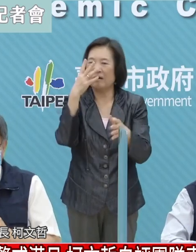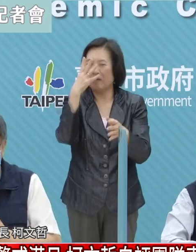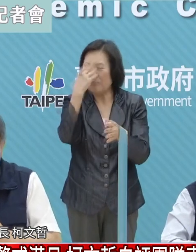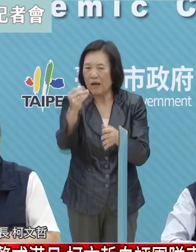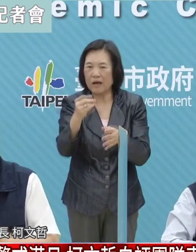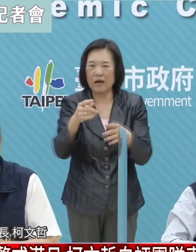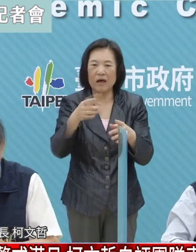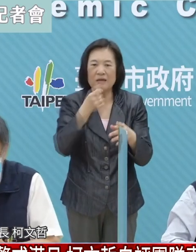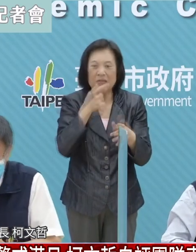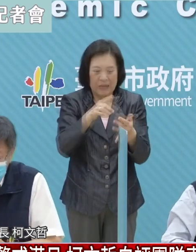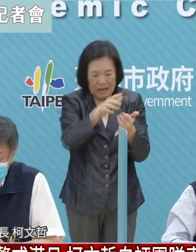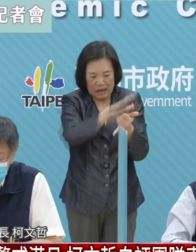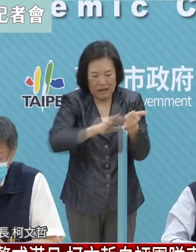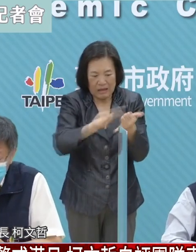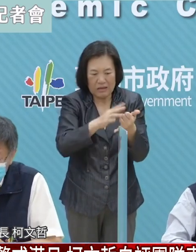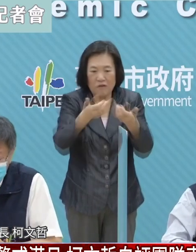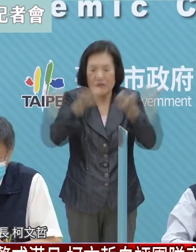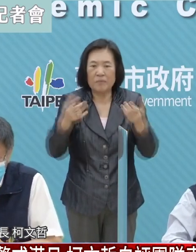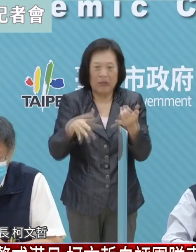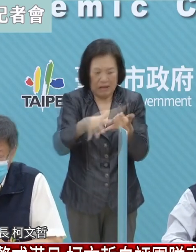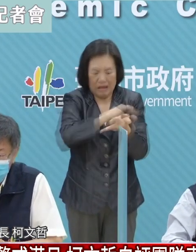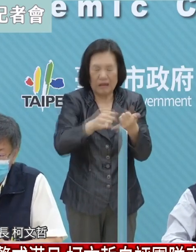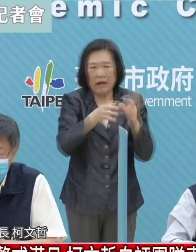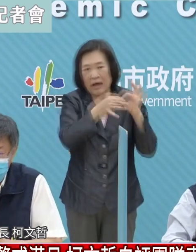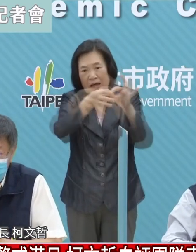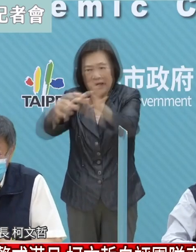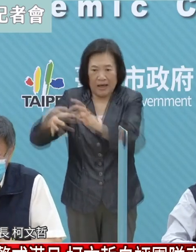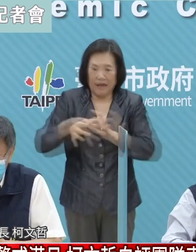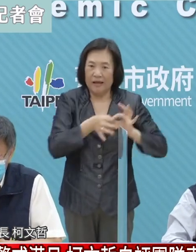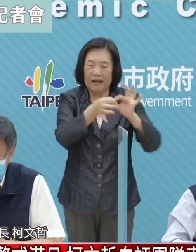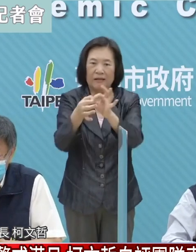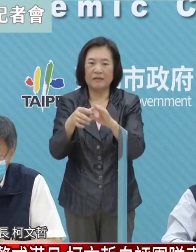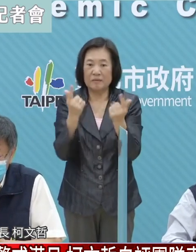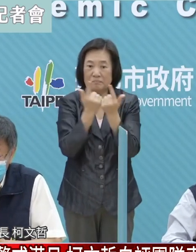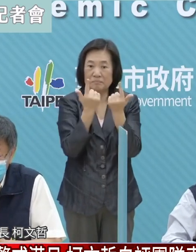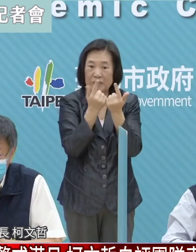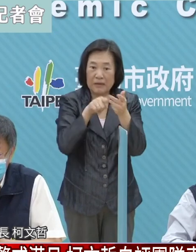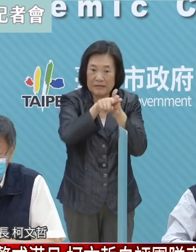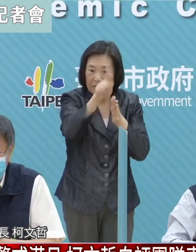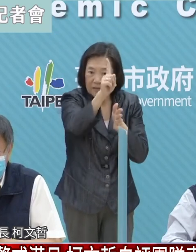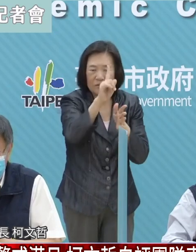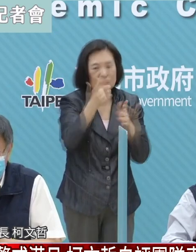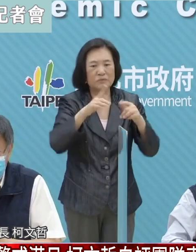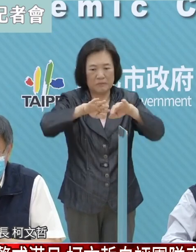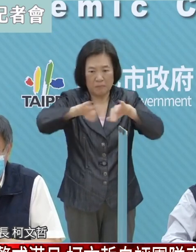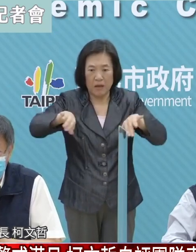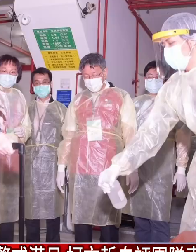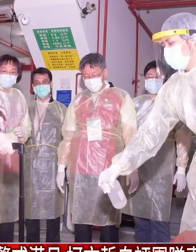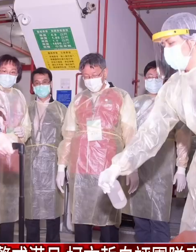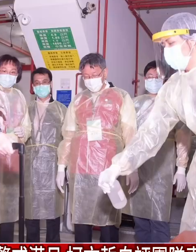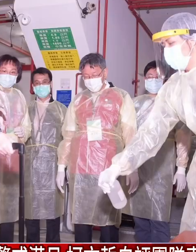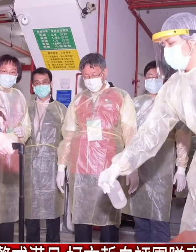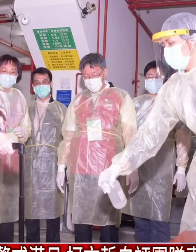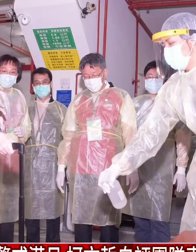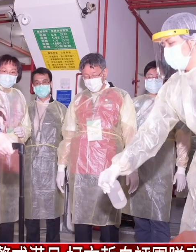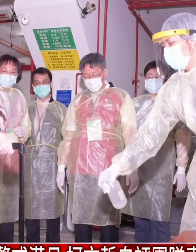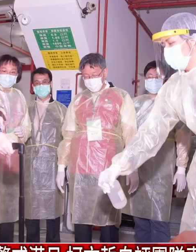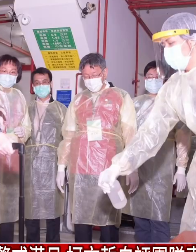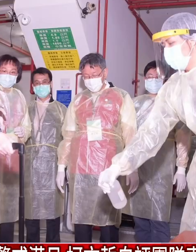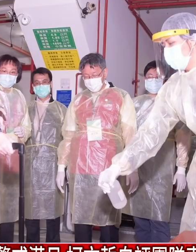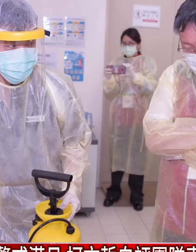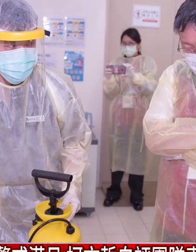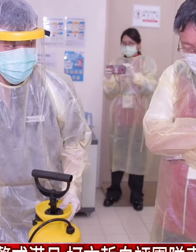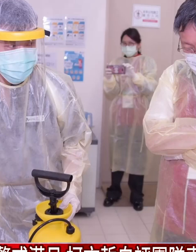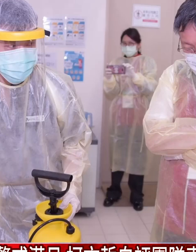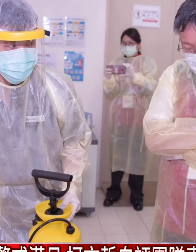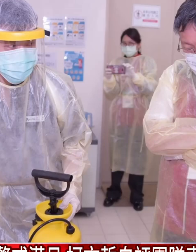以好像这也不是台北的问题。就是说你那个三级警戒要降，要全台湾一起移动。 从医疗量能